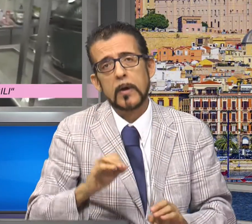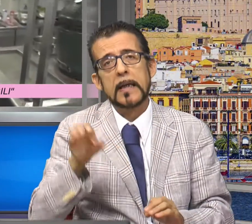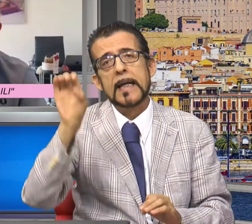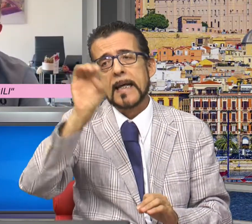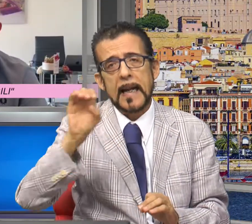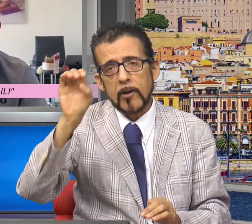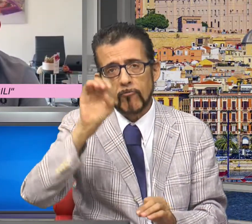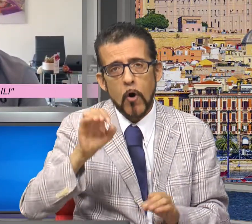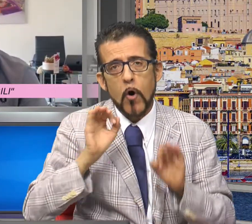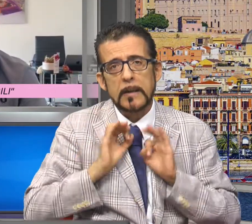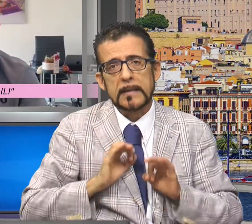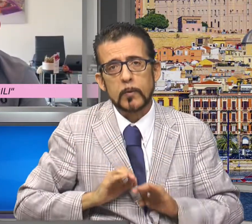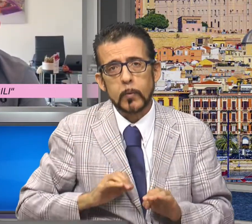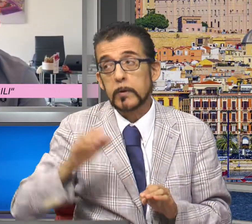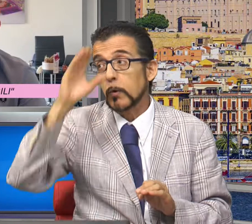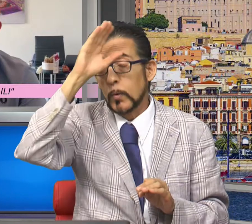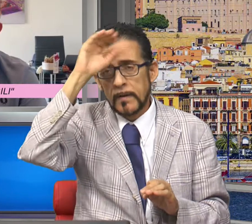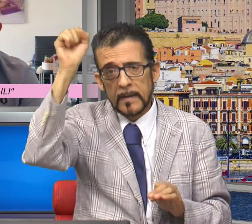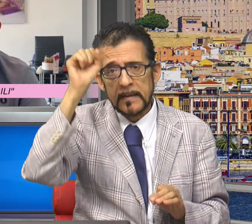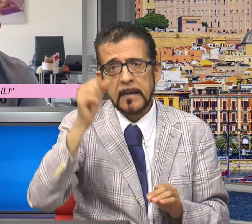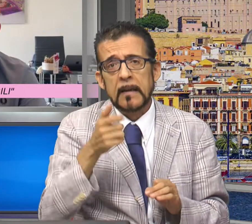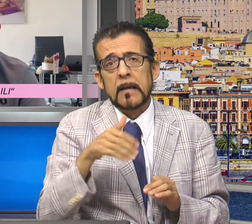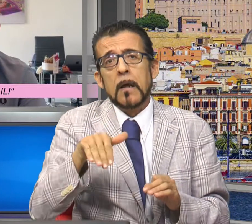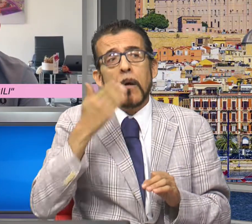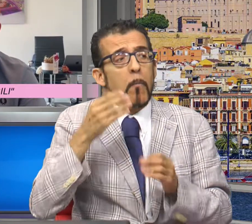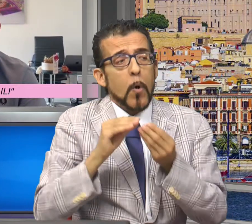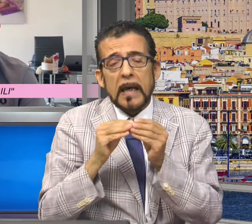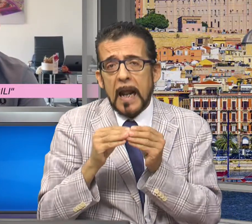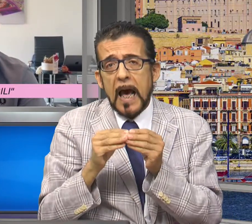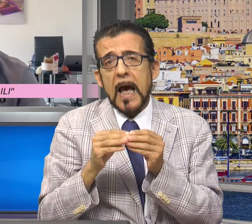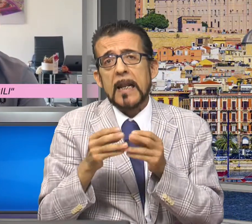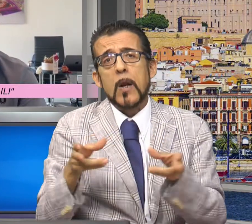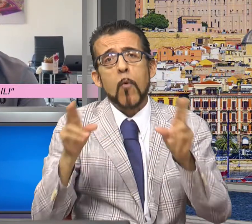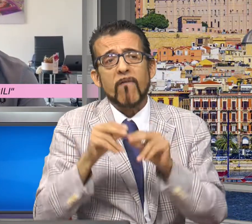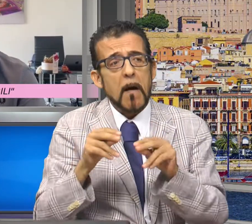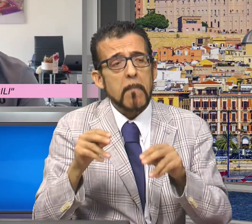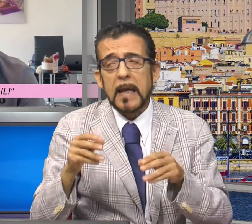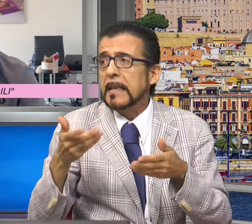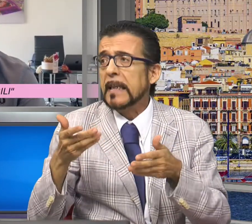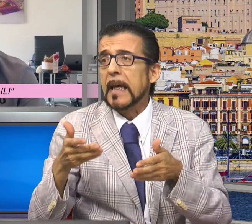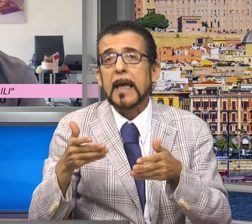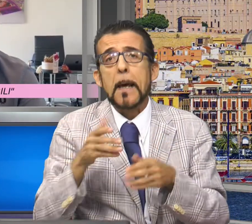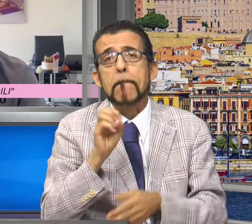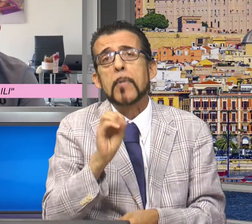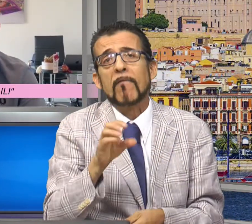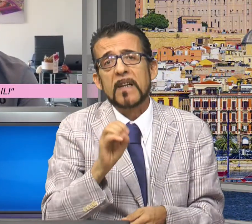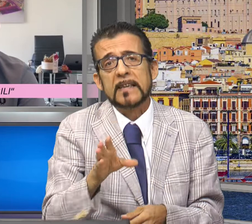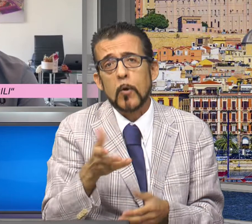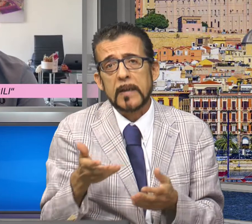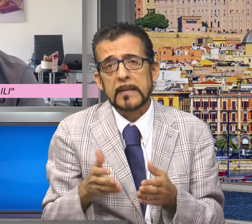arrivare alle università, che si possa ricreare una struttura di professionisti del settore che vivano di turismo 12